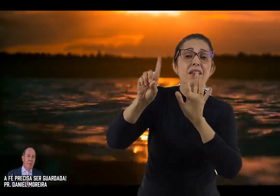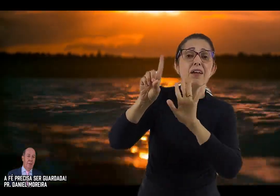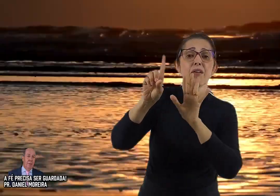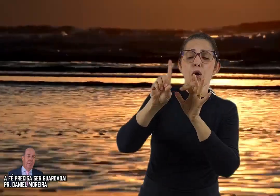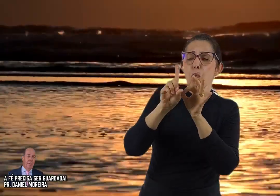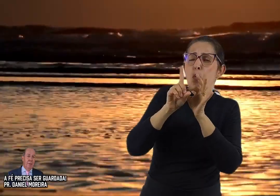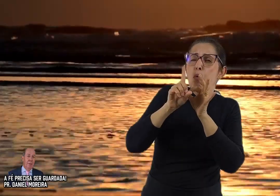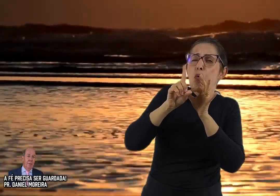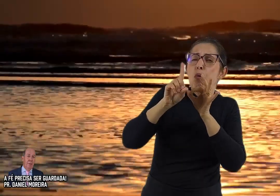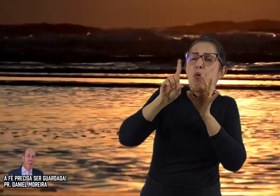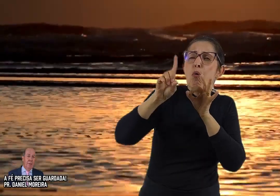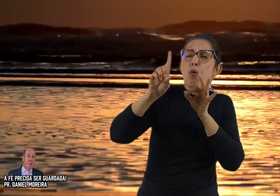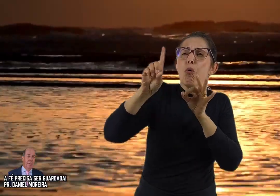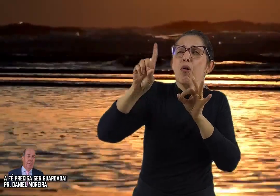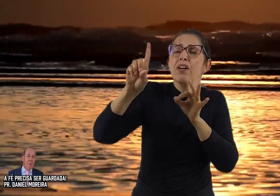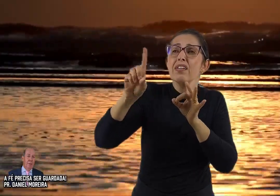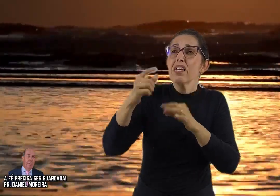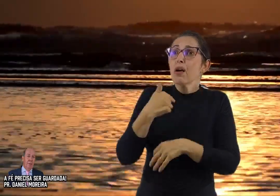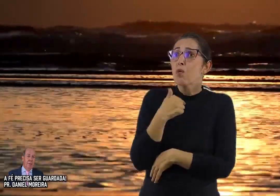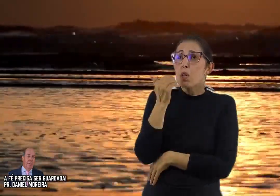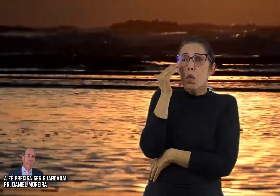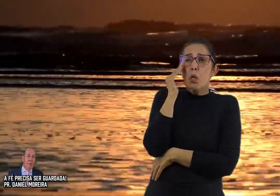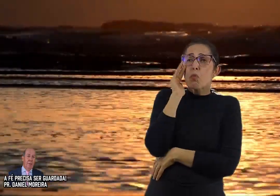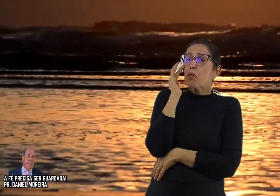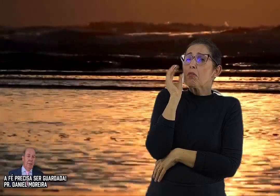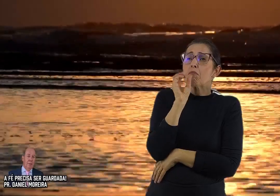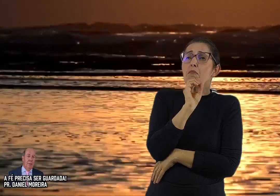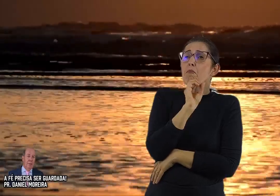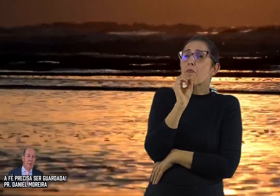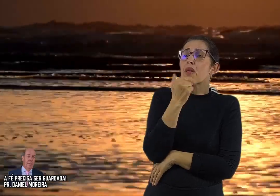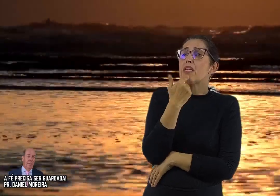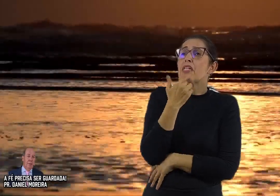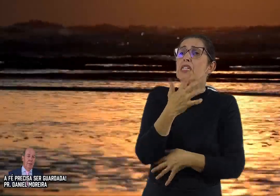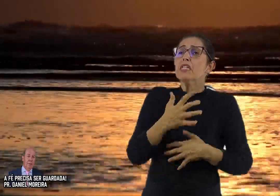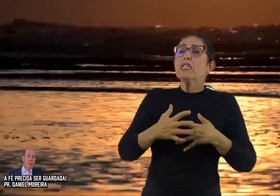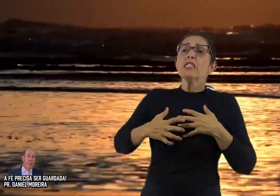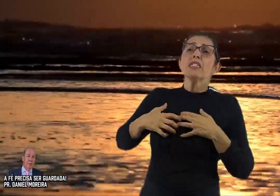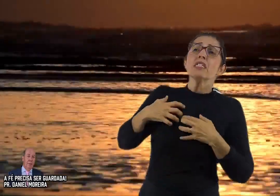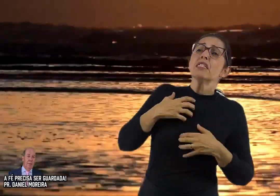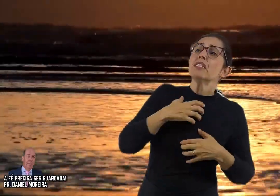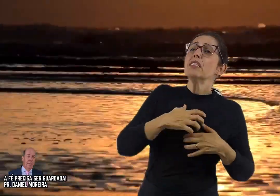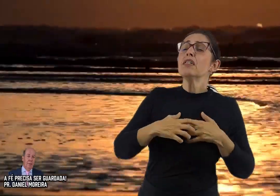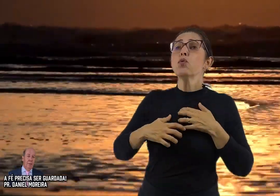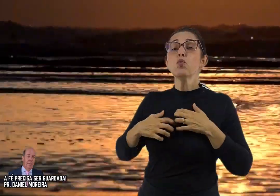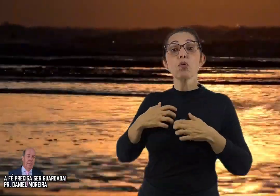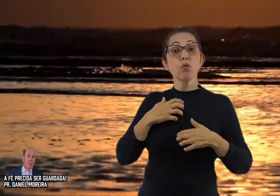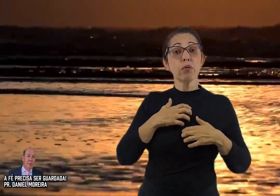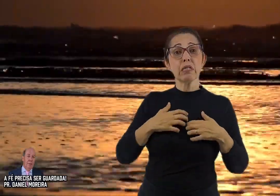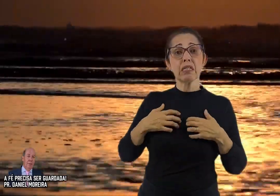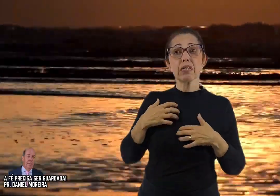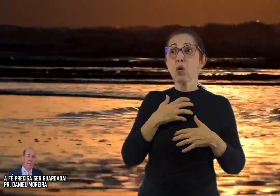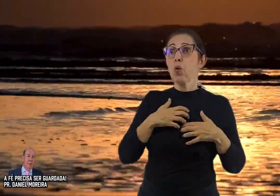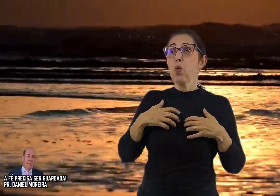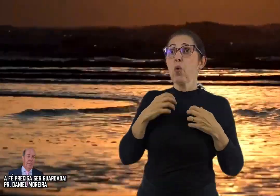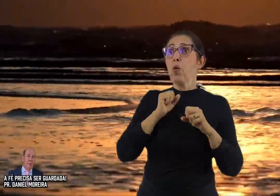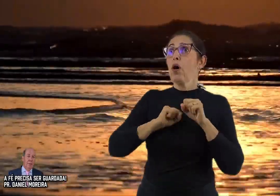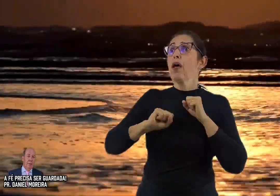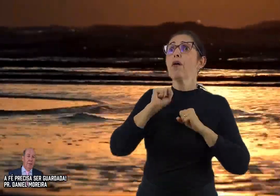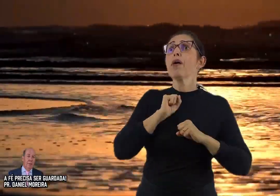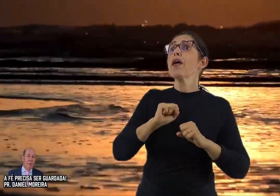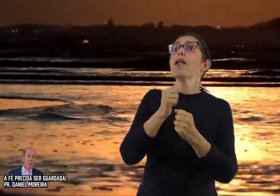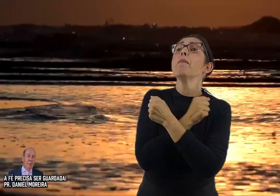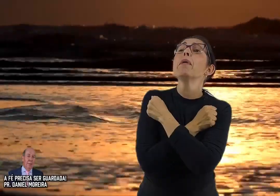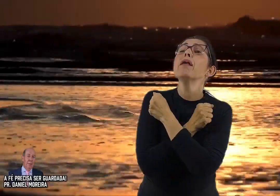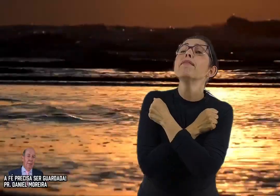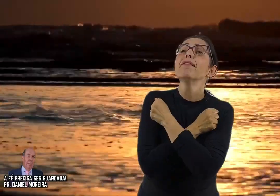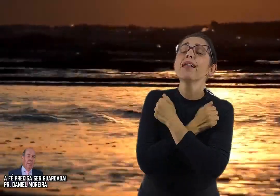eu ficava, não entendia aquilo me deixava numa angústia, numa aflição, querendo